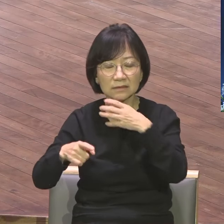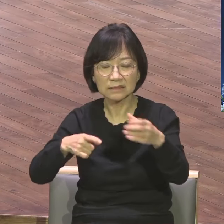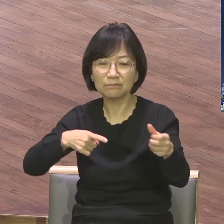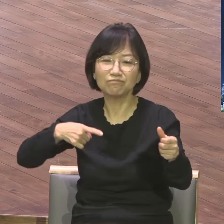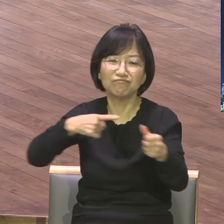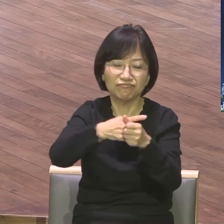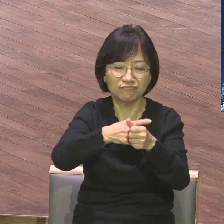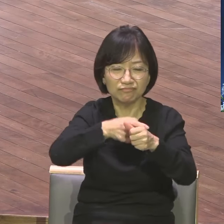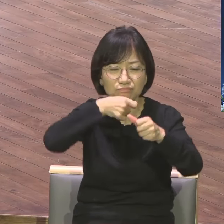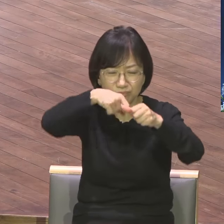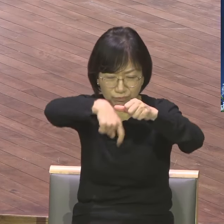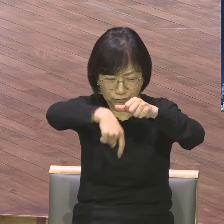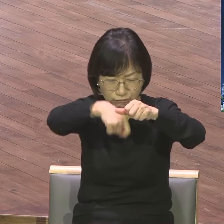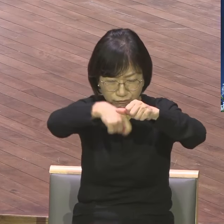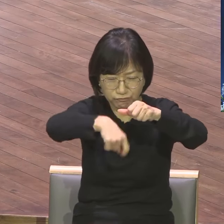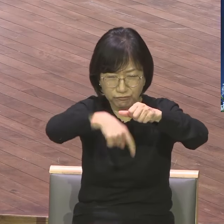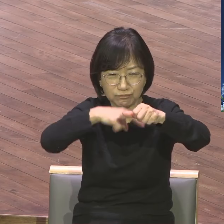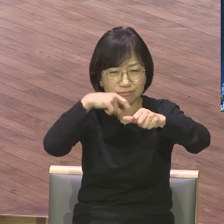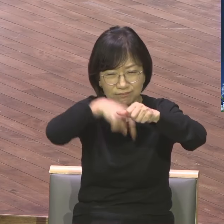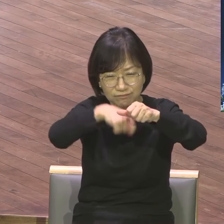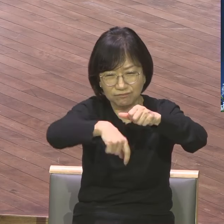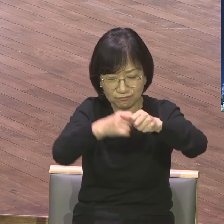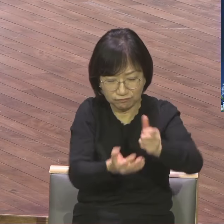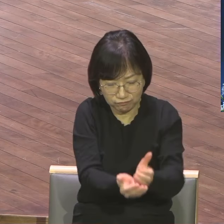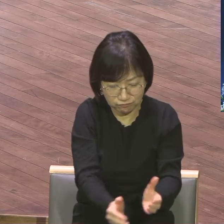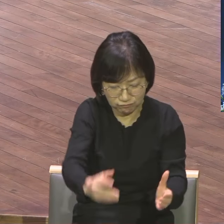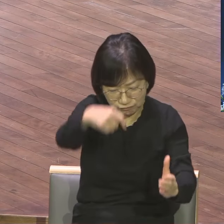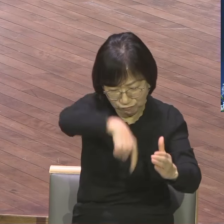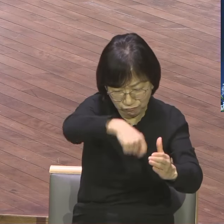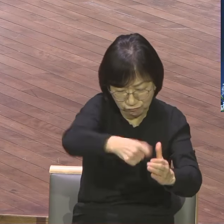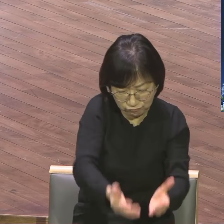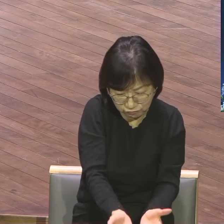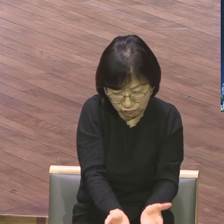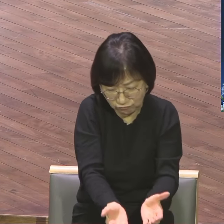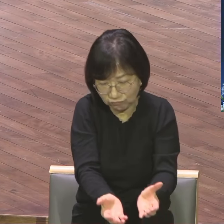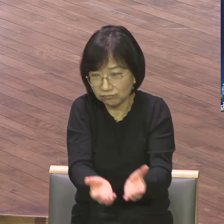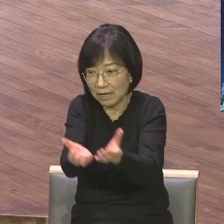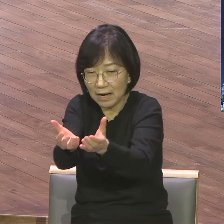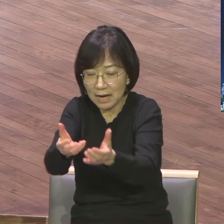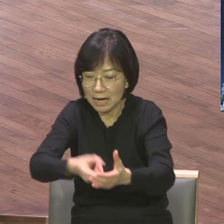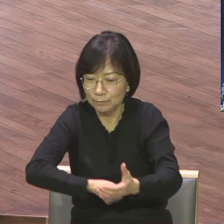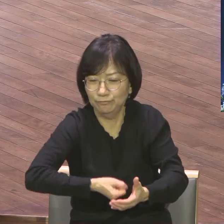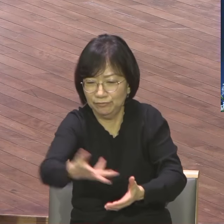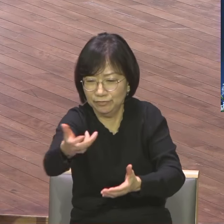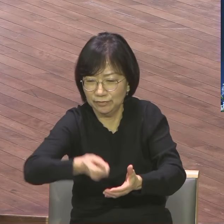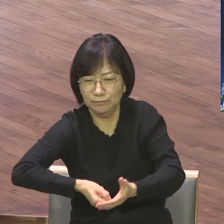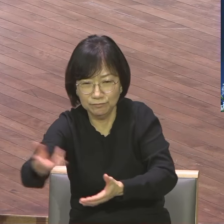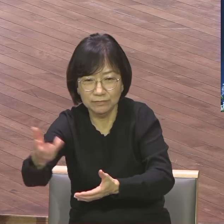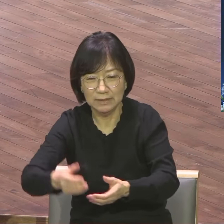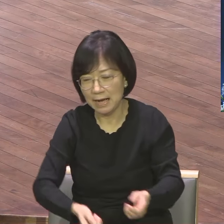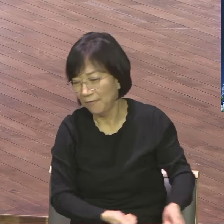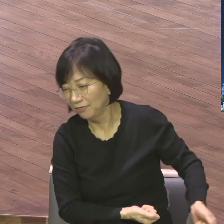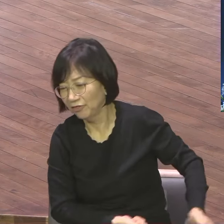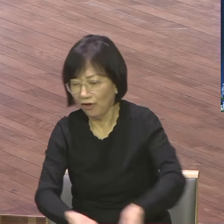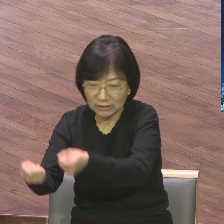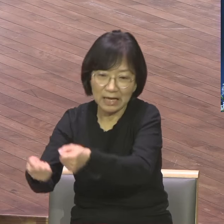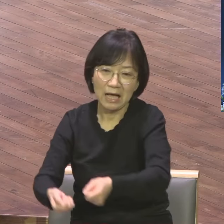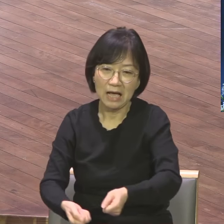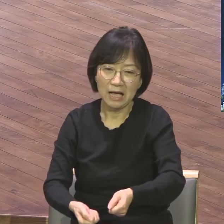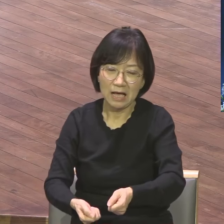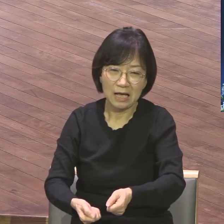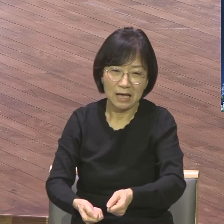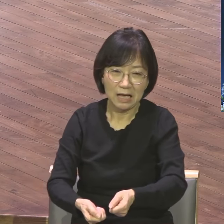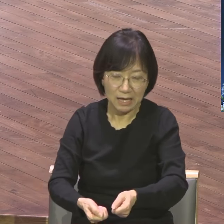받아서 그 피를 번제단에 어떻게 합니까? 뿌리고 남은 피를 바닥에 던지고 그 제물을 어떻게